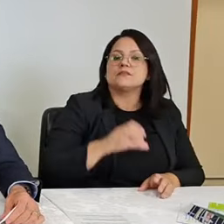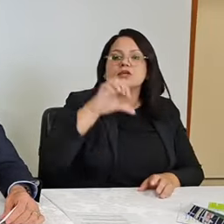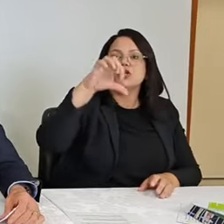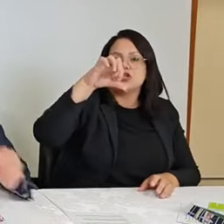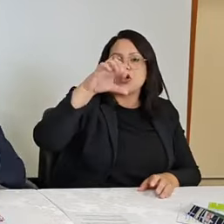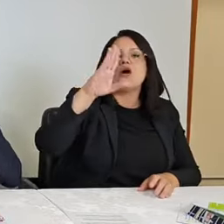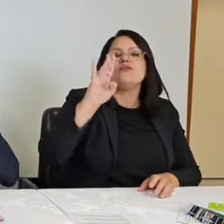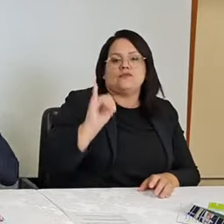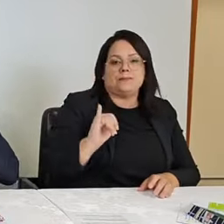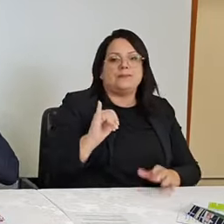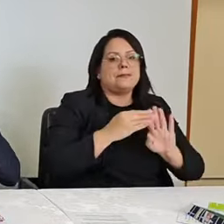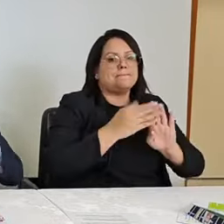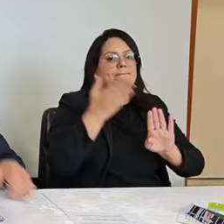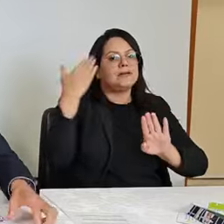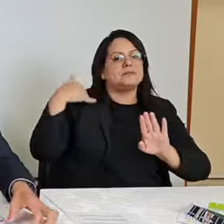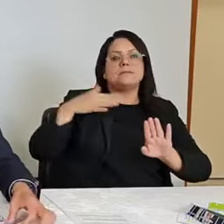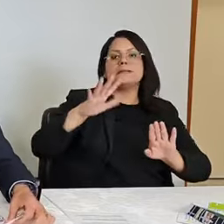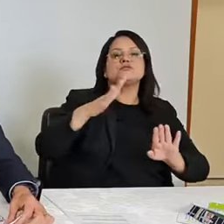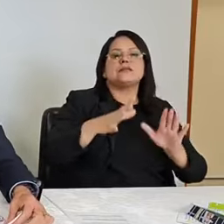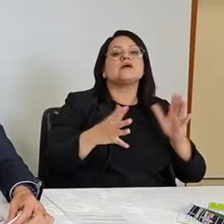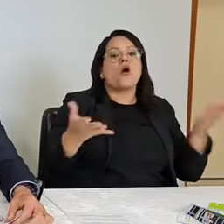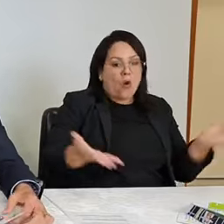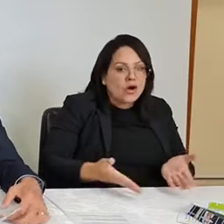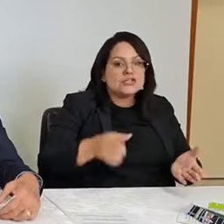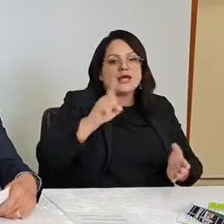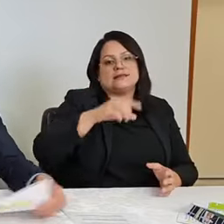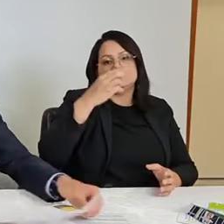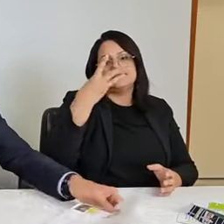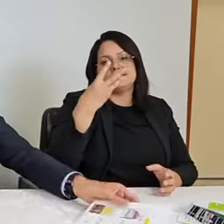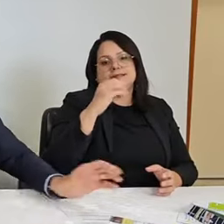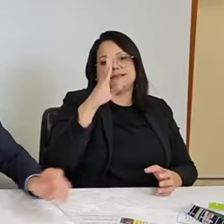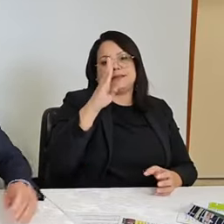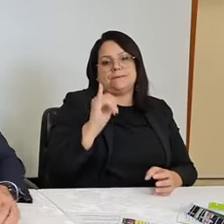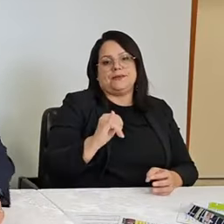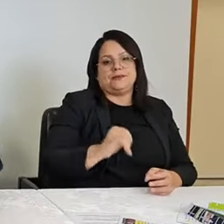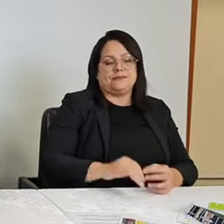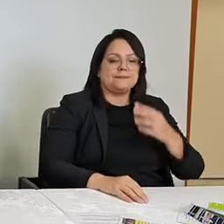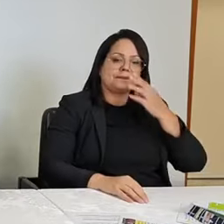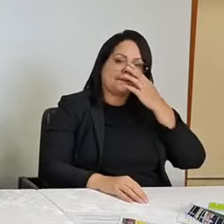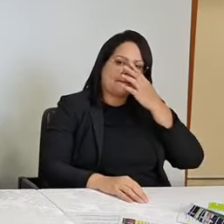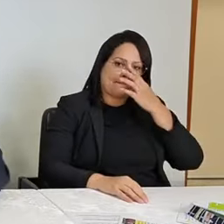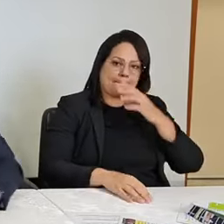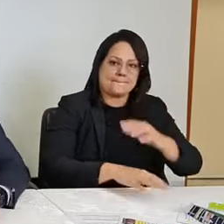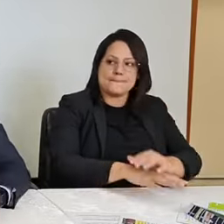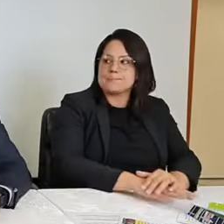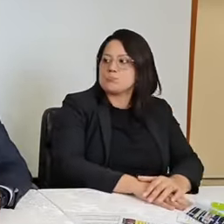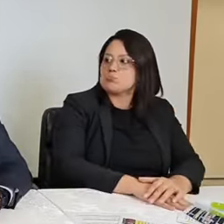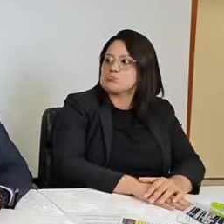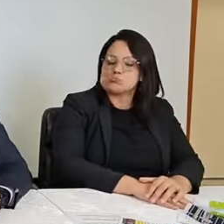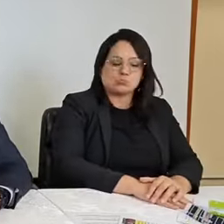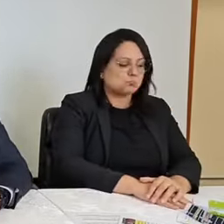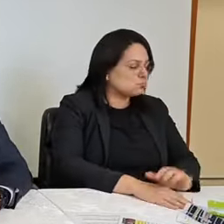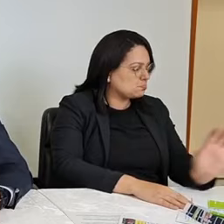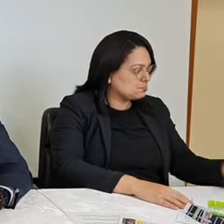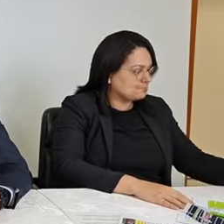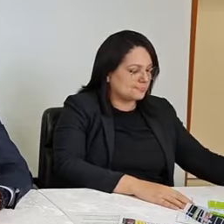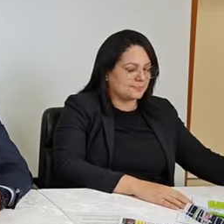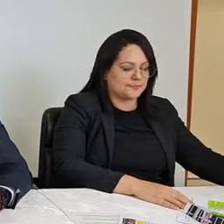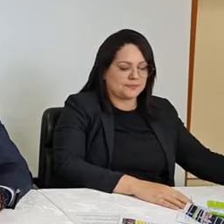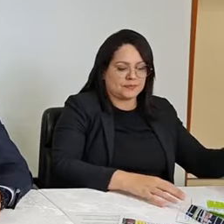para hoje, somando isso tudo, dá um pouco mais de 30 bilhões para esse grupo. Um pouco mais de 30 bilhões. Pergunta aí, Cid.